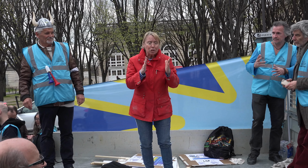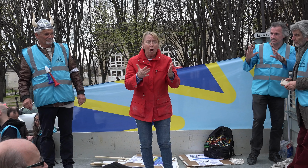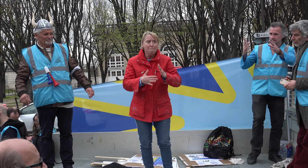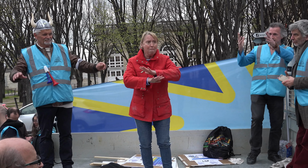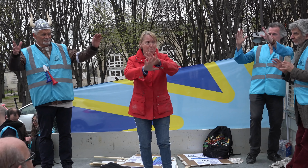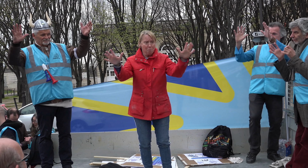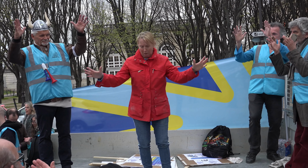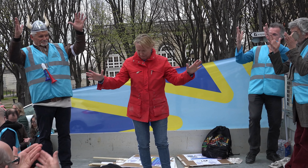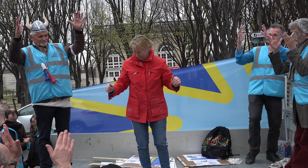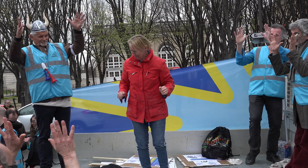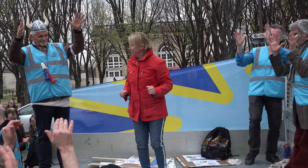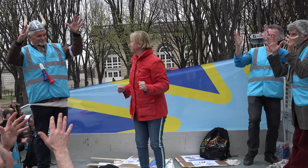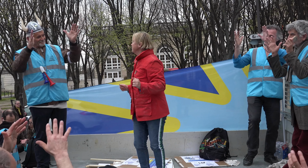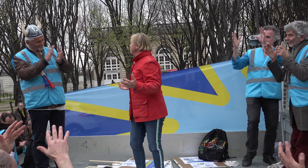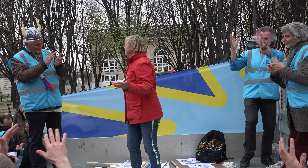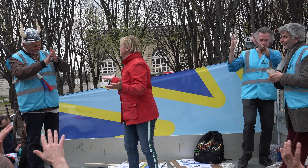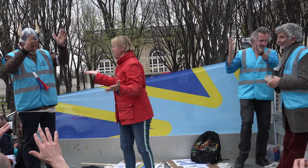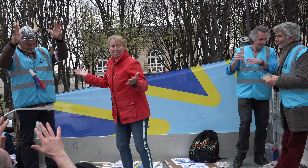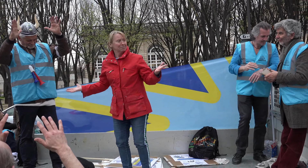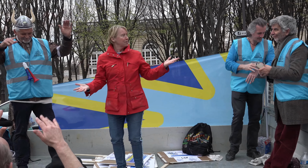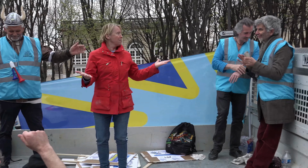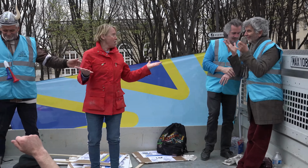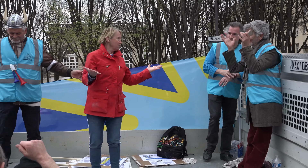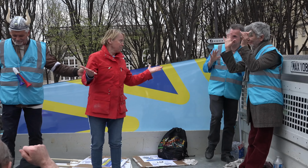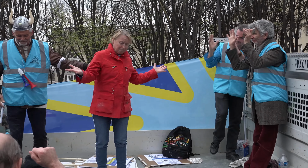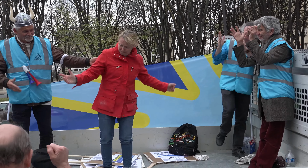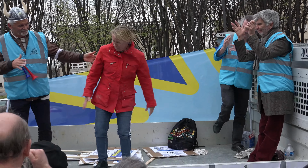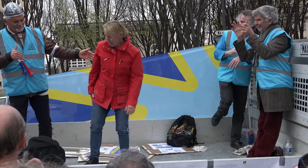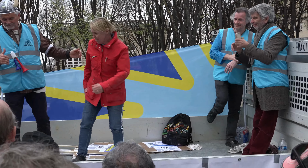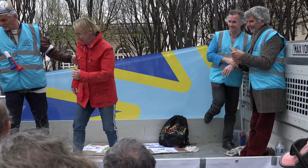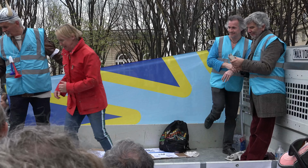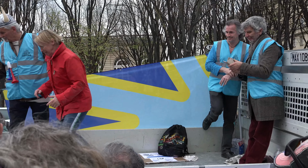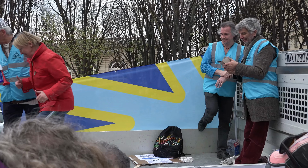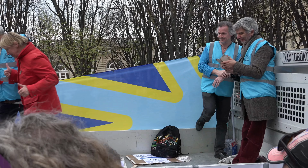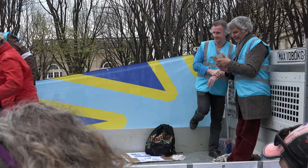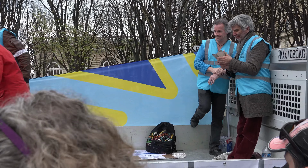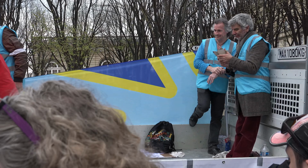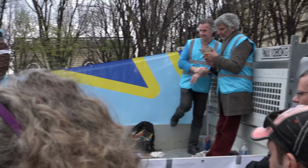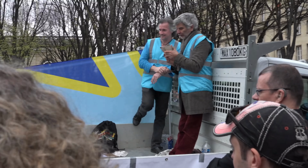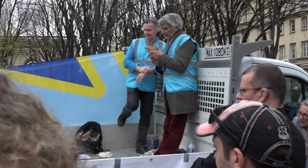France suivre cet exemple. Et vous battre aussi pour vos enfants sourds.